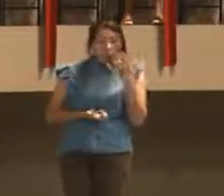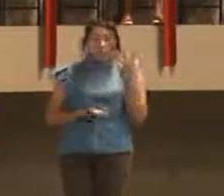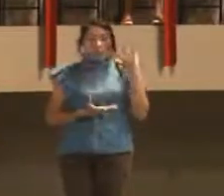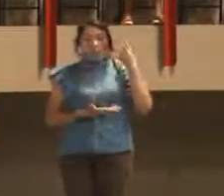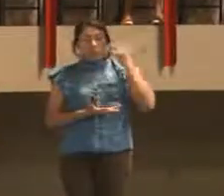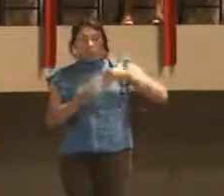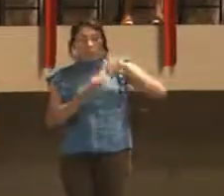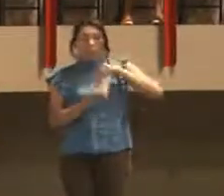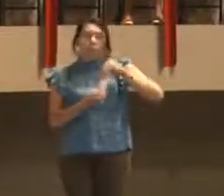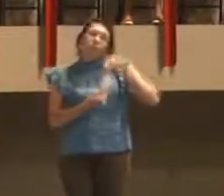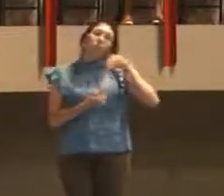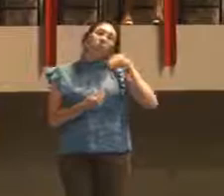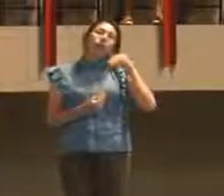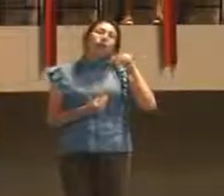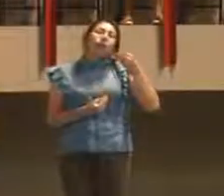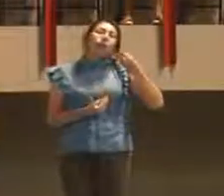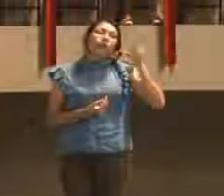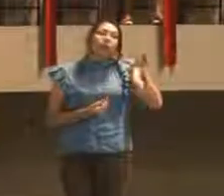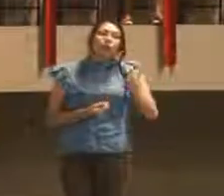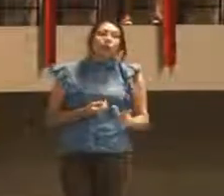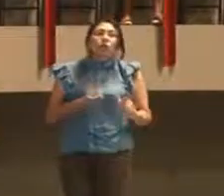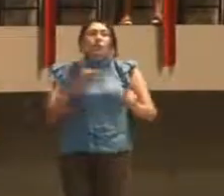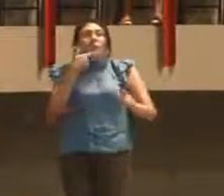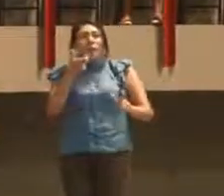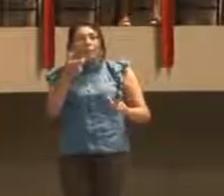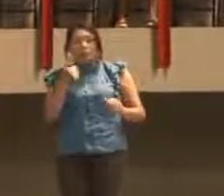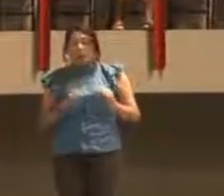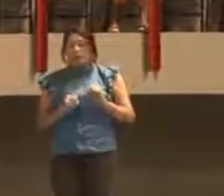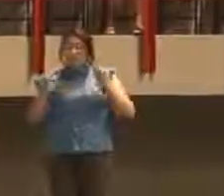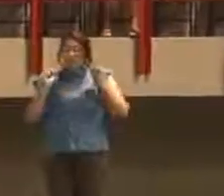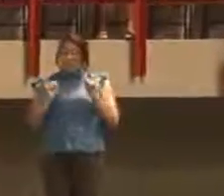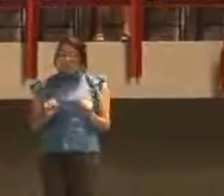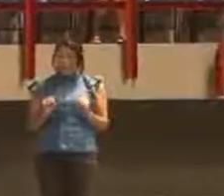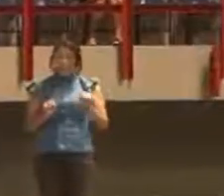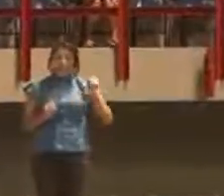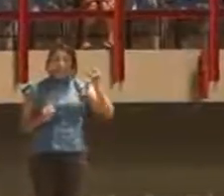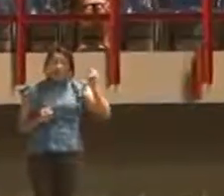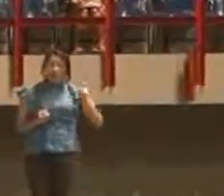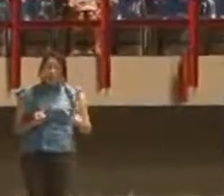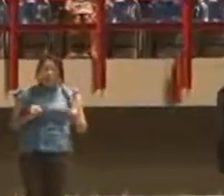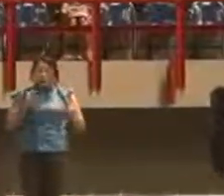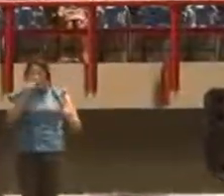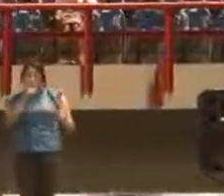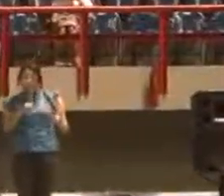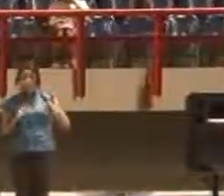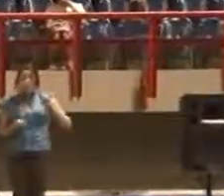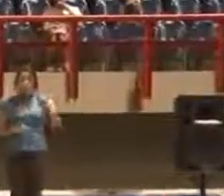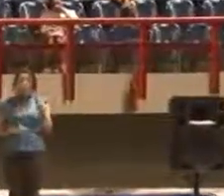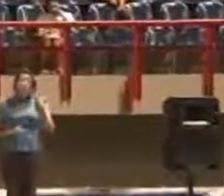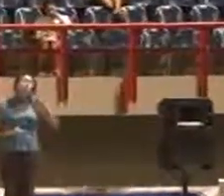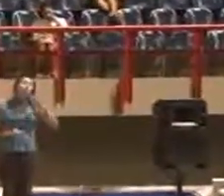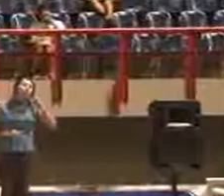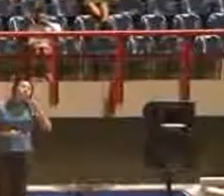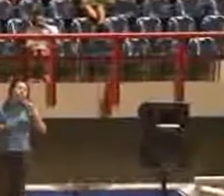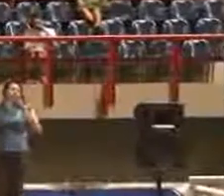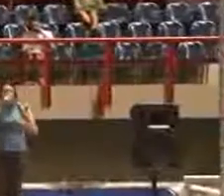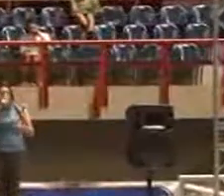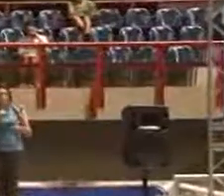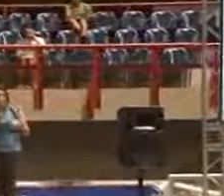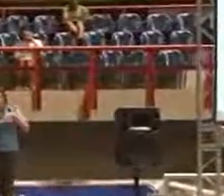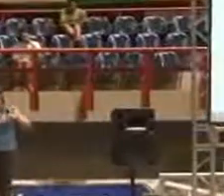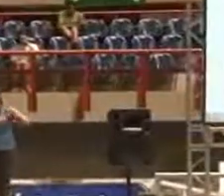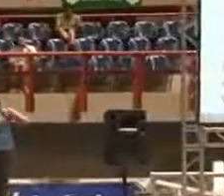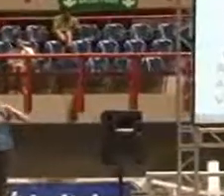azul com vermelho, pode ser o azul com amarelo e pode ser o vermelho com amarelo, né? Misturando,